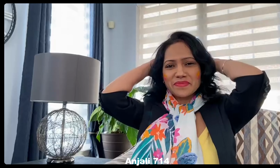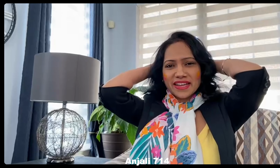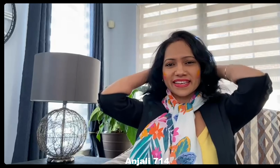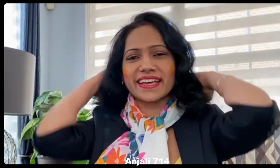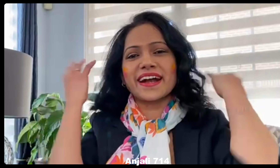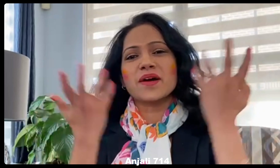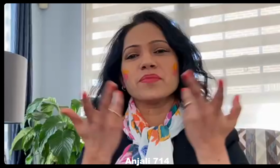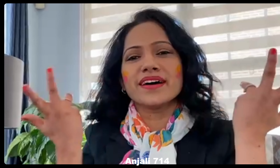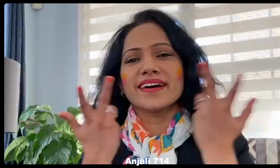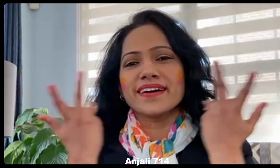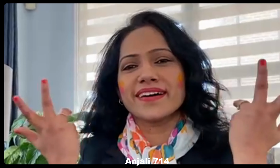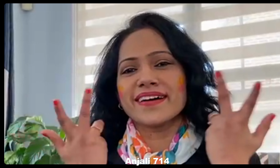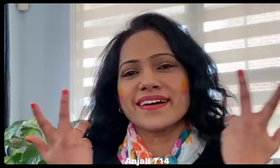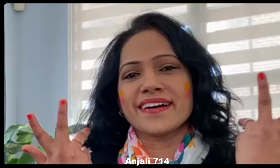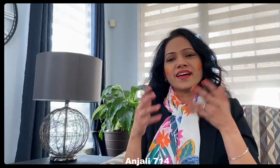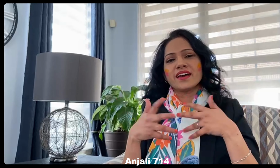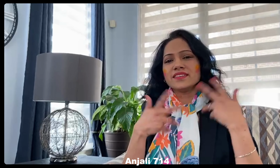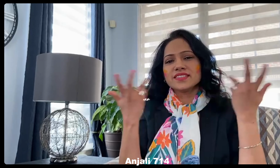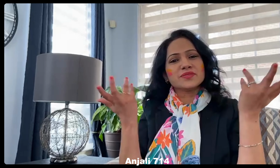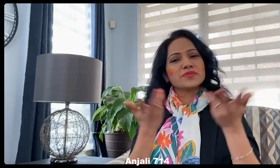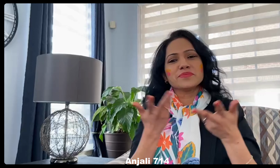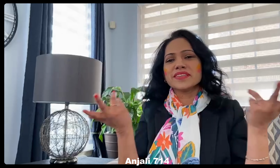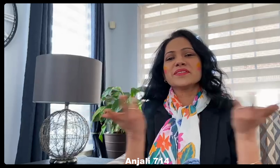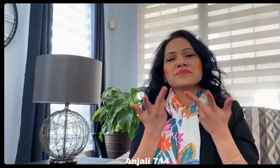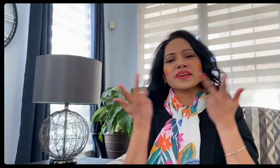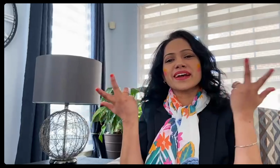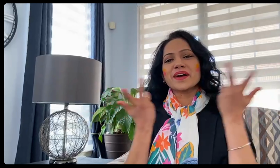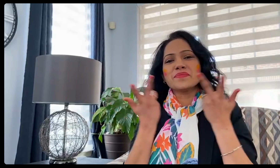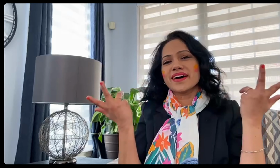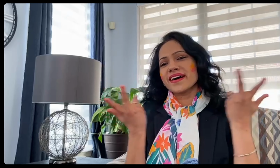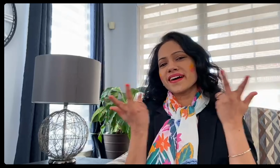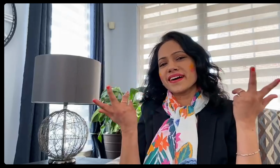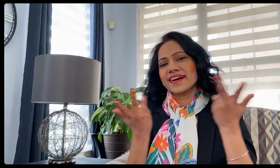बानी, काबा आईजीबीवी में काबा।